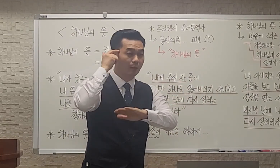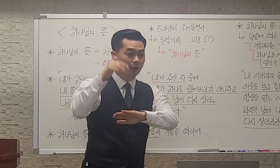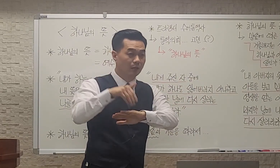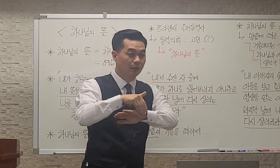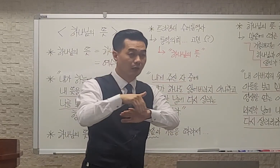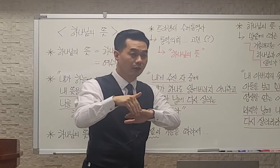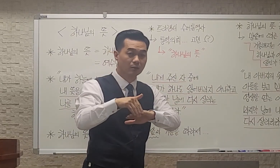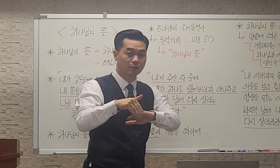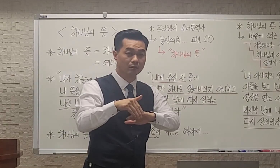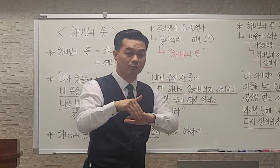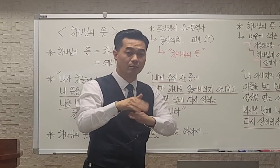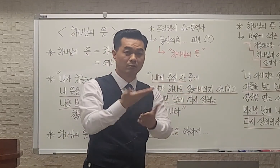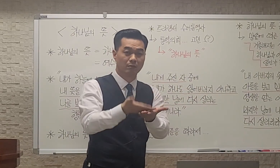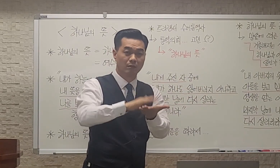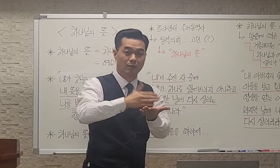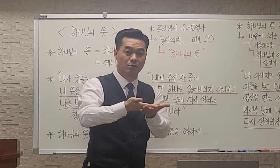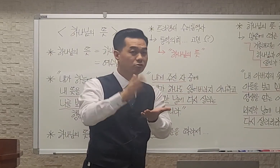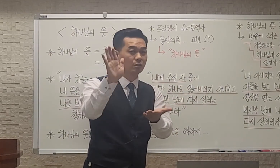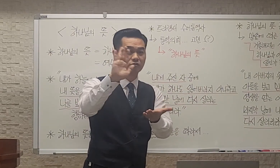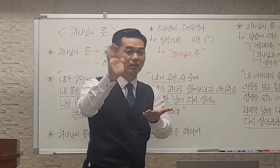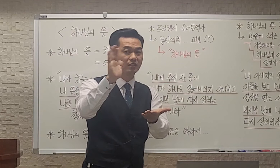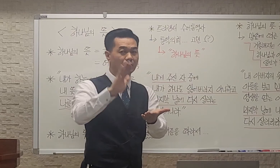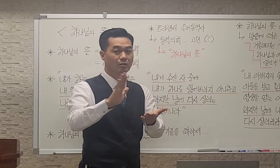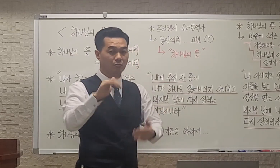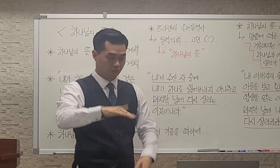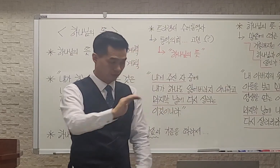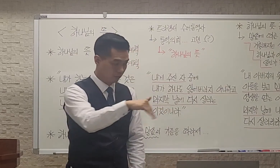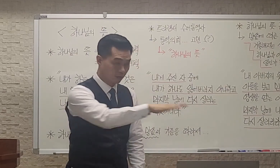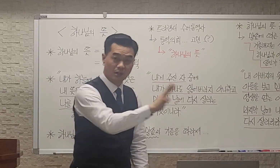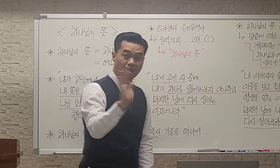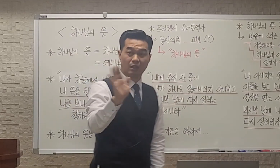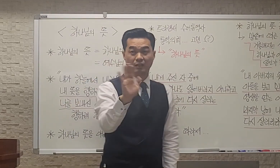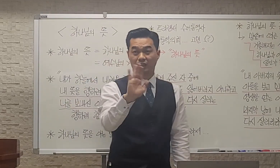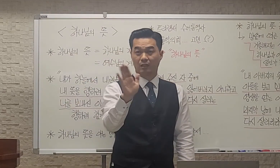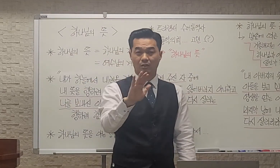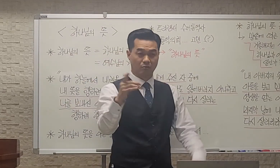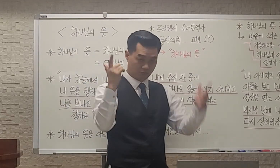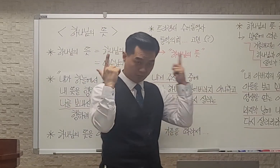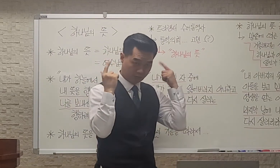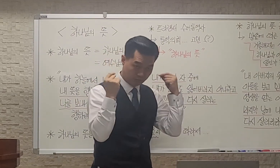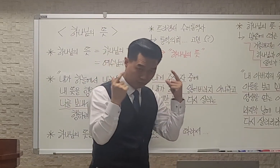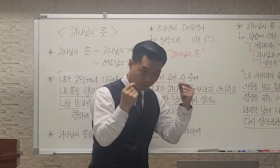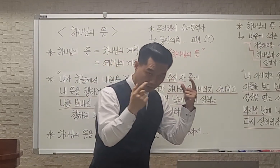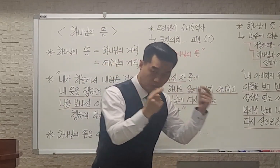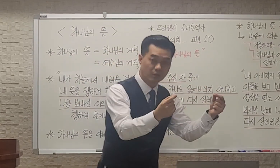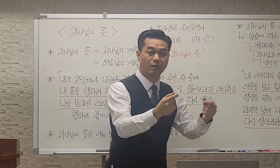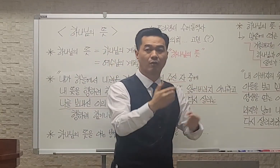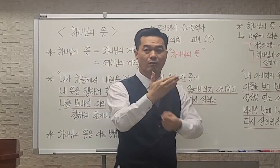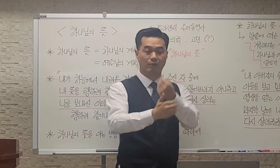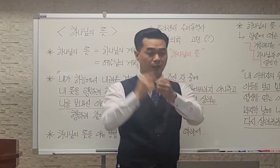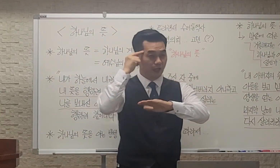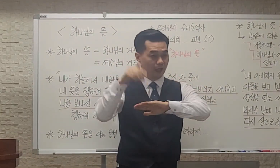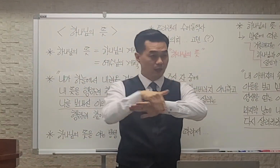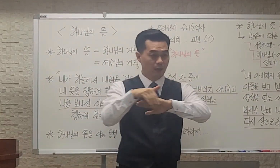하나님의 계획은 들쑥날쑥하지 않아요. 하지 않아요. 똑같아요. 하나님의